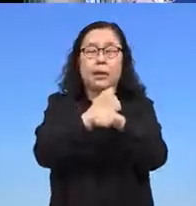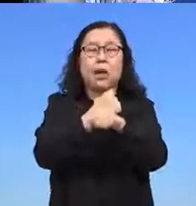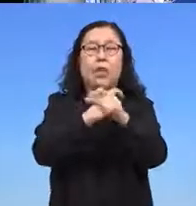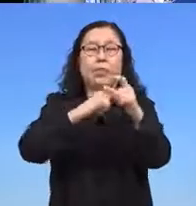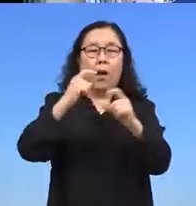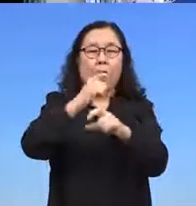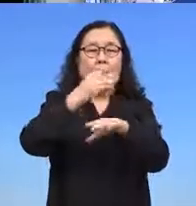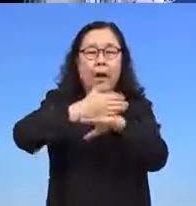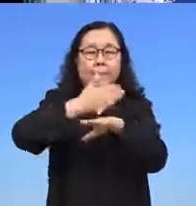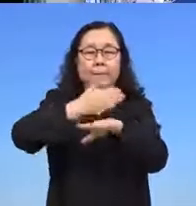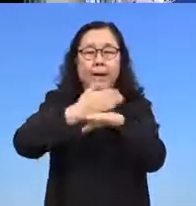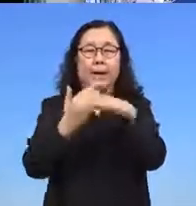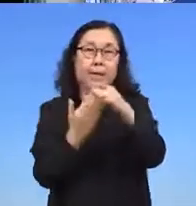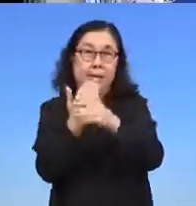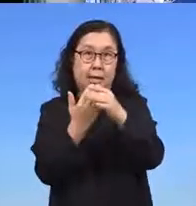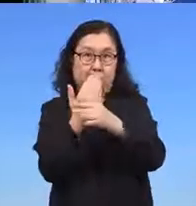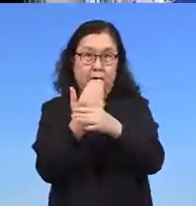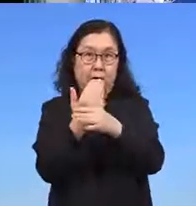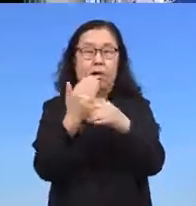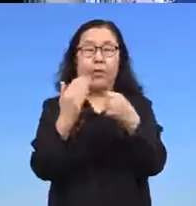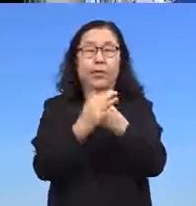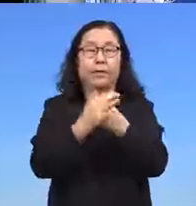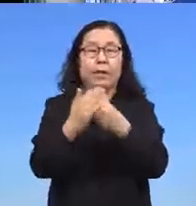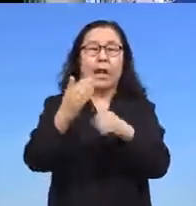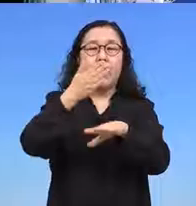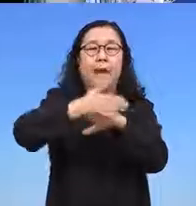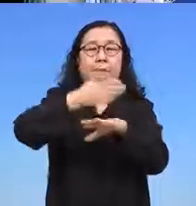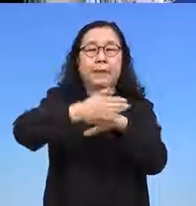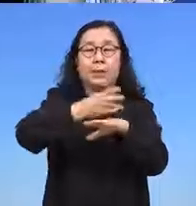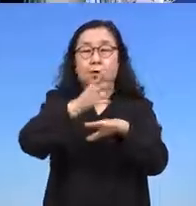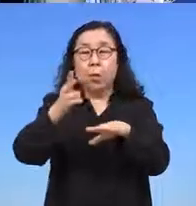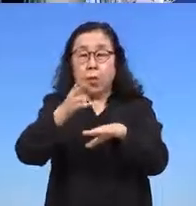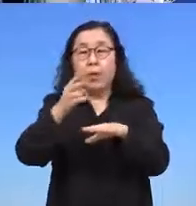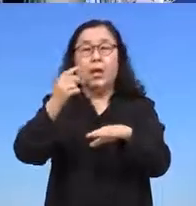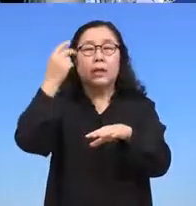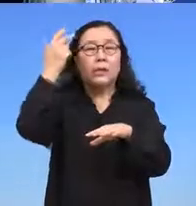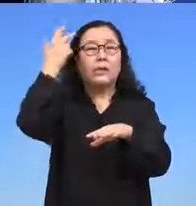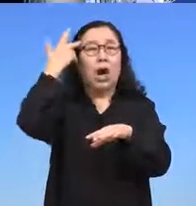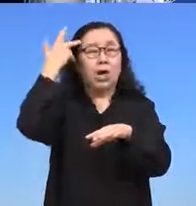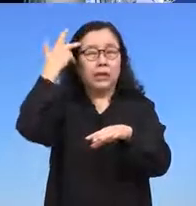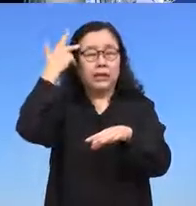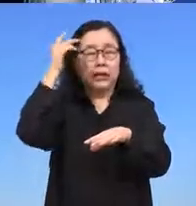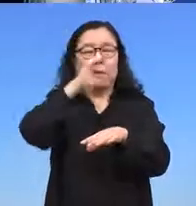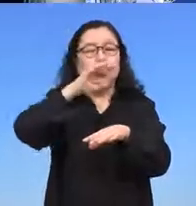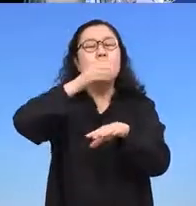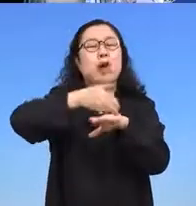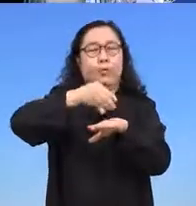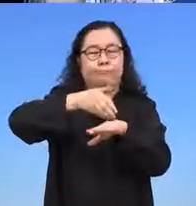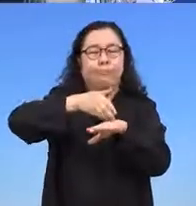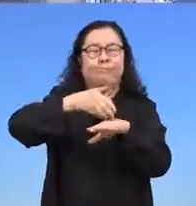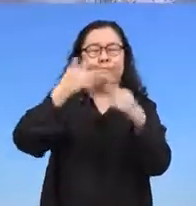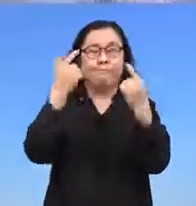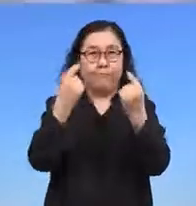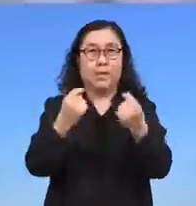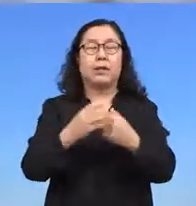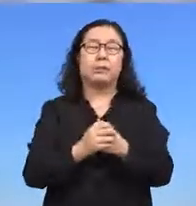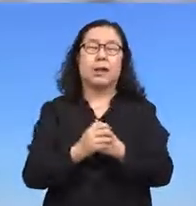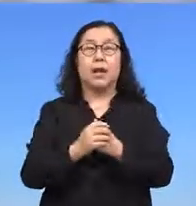겁니다. 감사는 일종의 정신훈련으로 생각하면 됩니다. 여기서 강조하는 게 뭡니까?